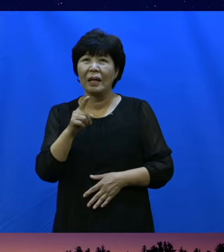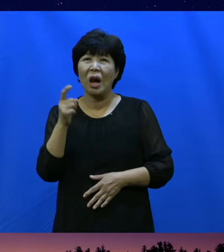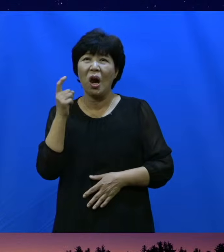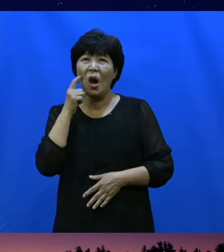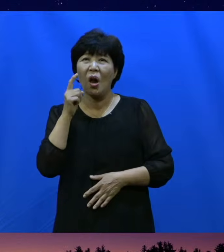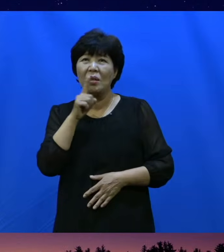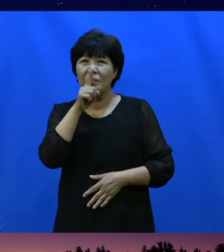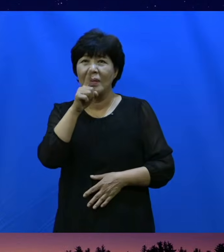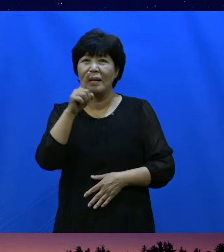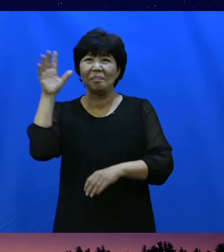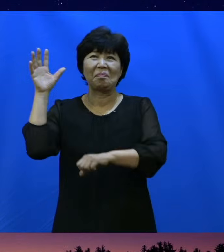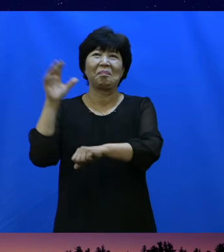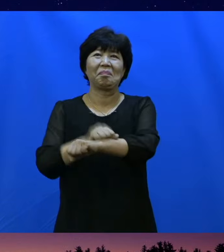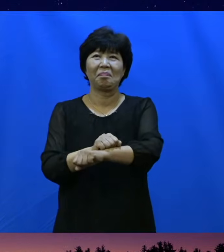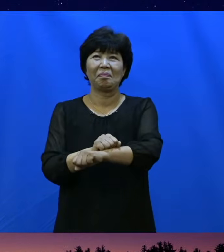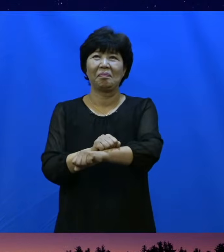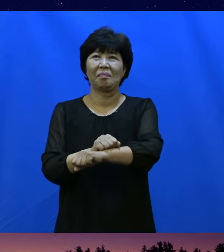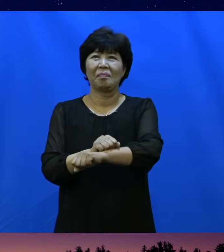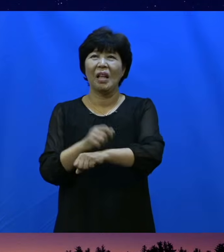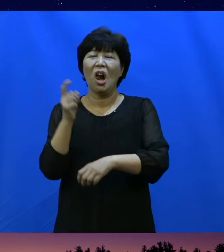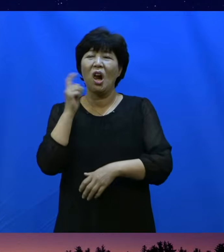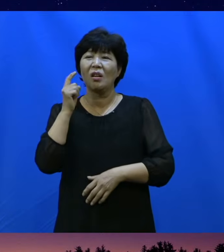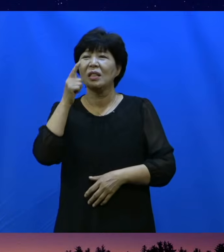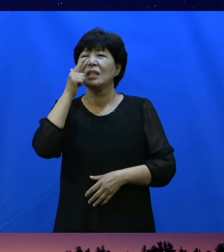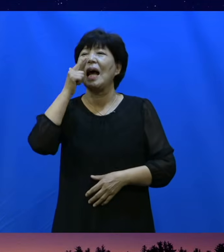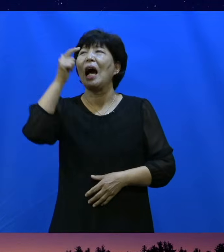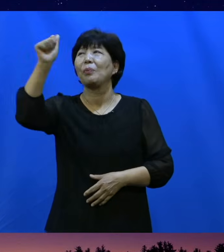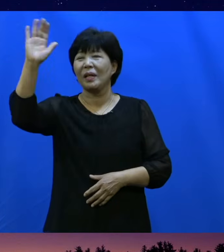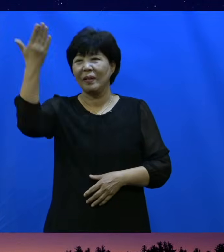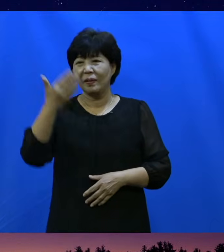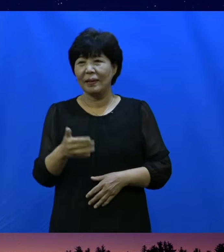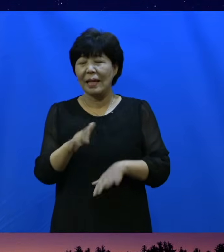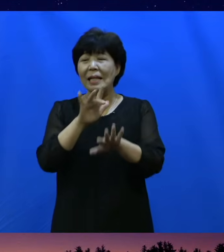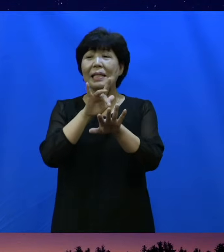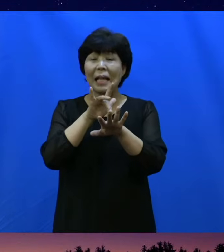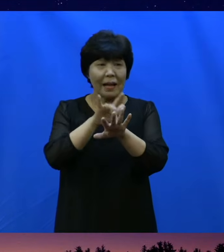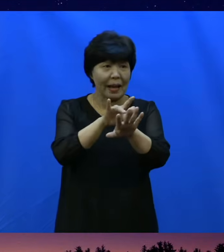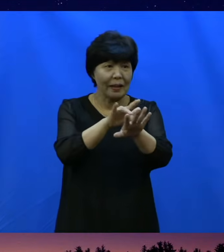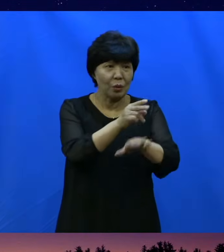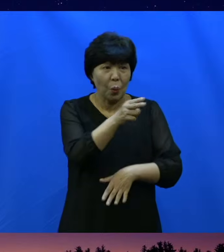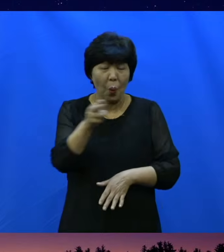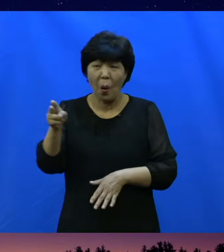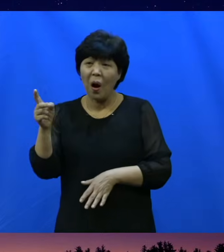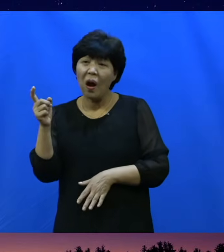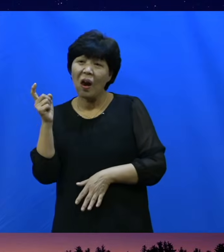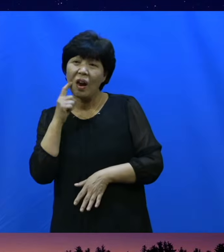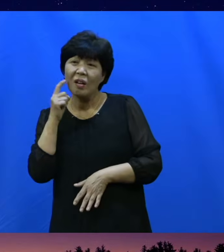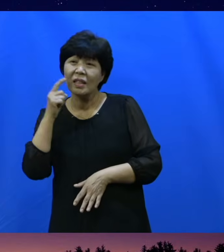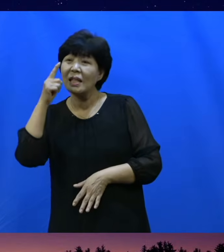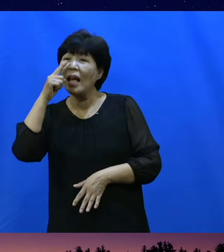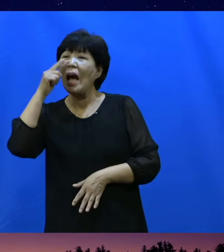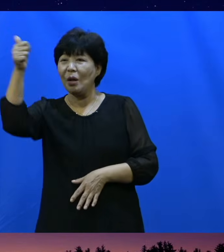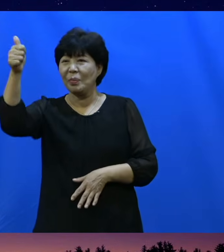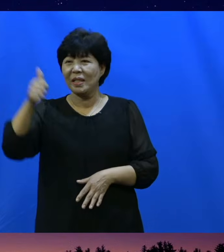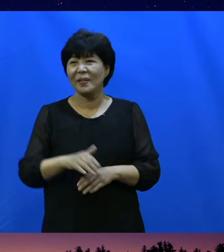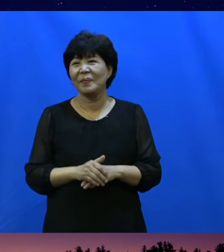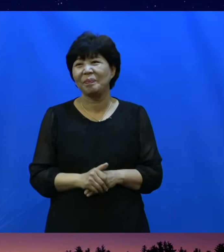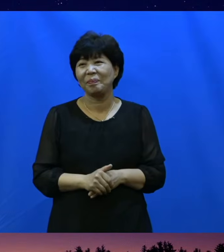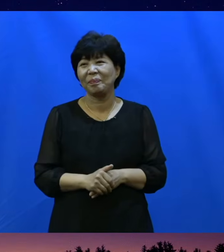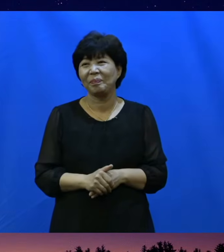되었습니다. 이 사단을 정확하게 규명하는 거예요. 그는 처음부터 살인한